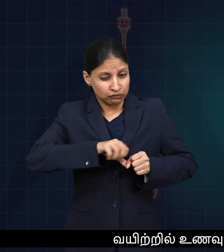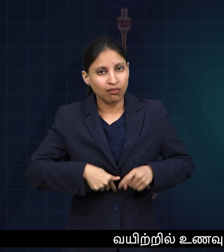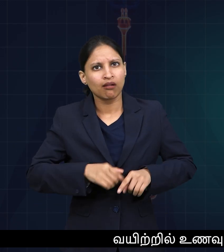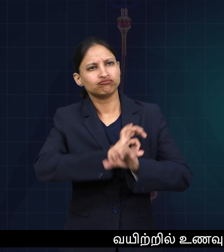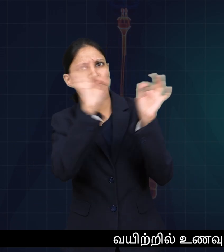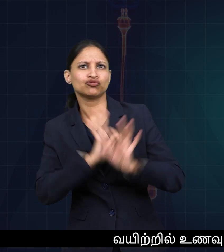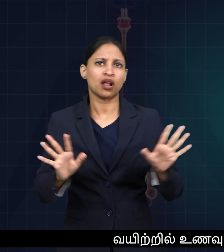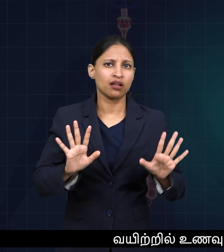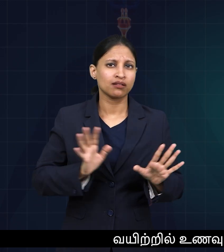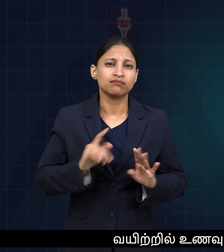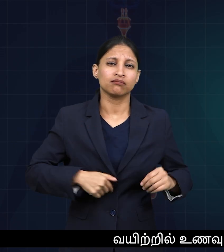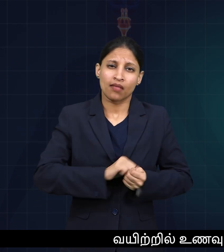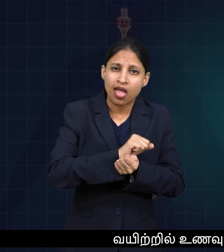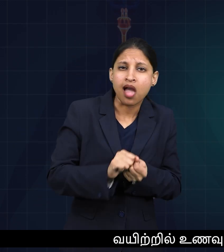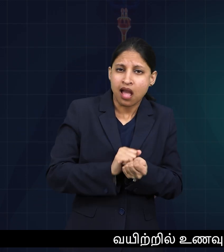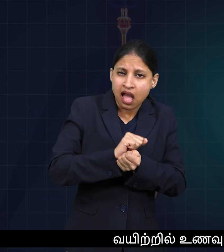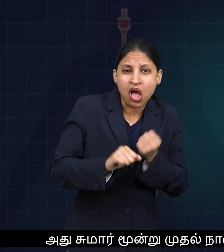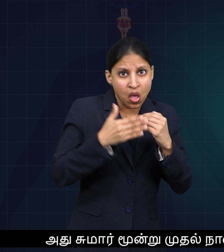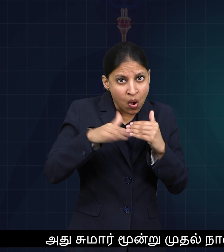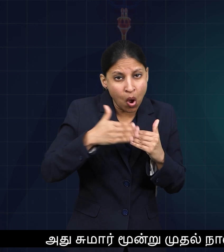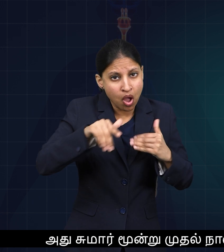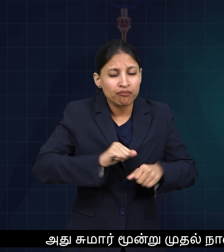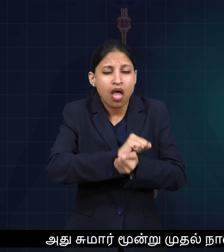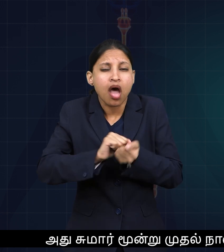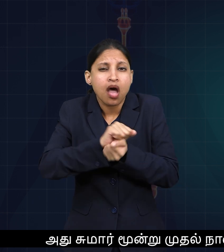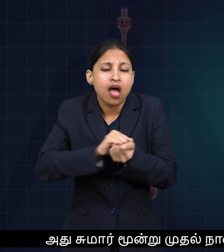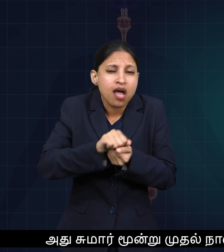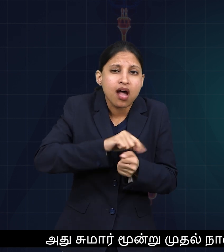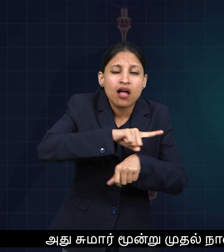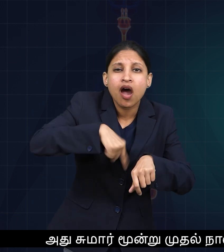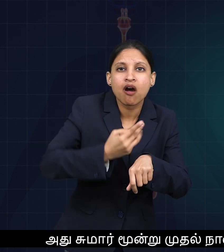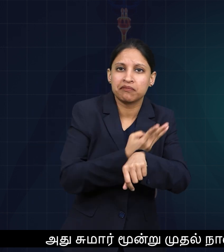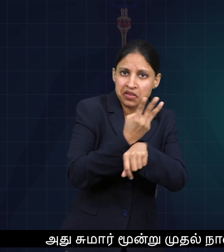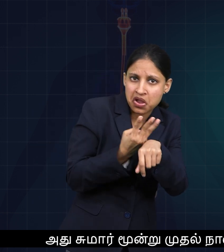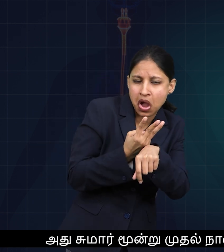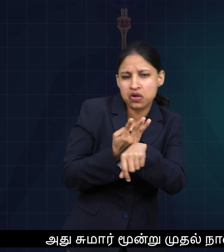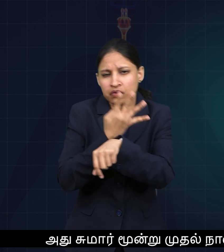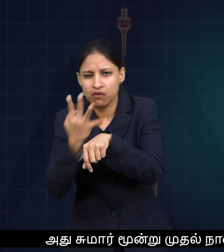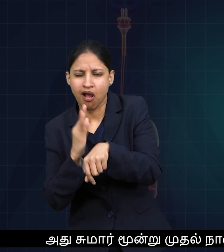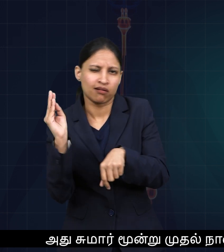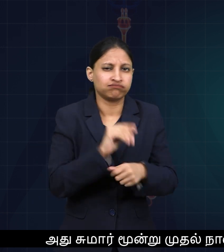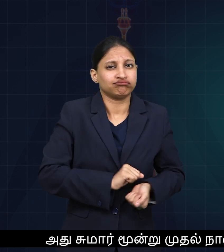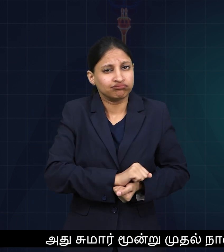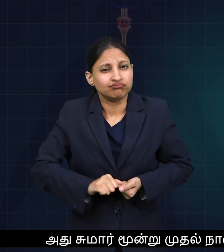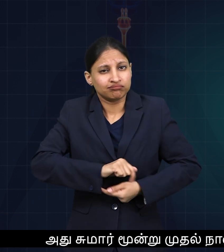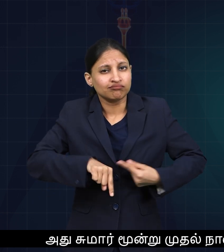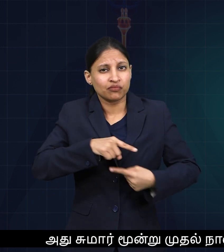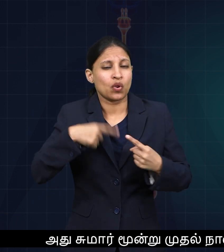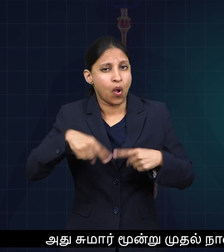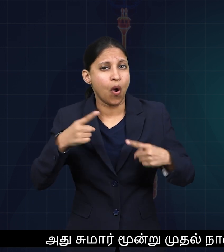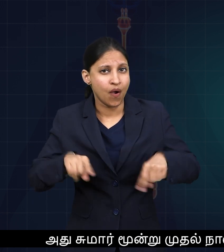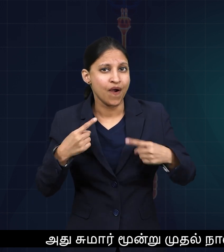வயிற்றில் உணவு ஓரளவு ஜீரணமாகிறது. அது சுமார் 3 முதல் 4 மணி நேரம் இங்கே